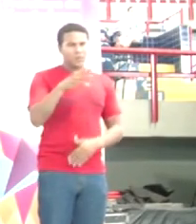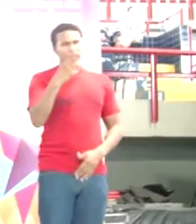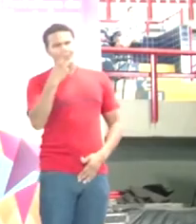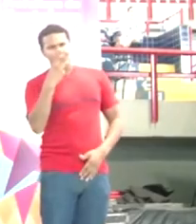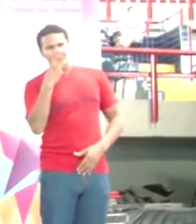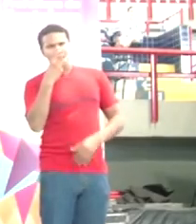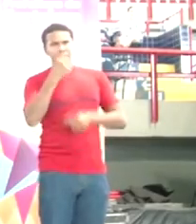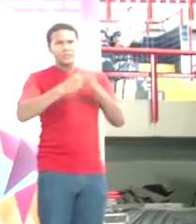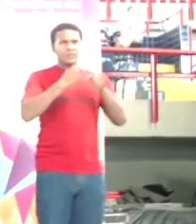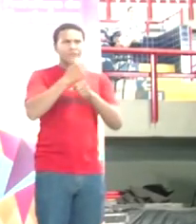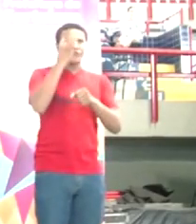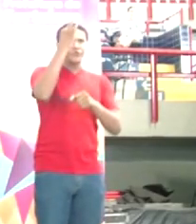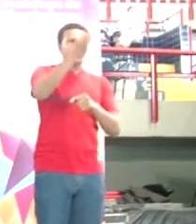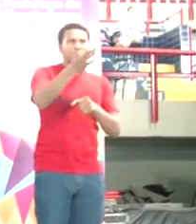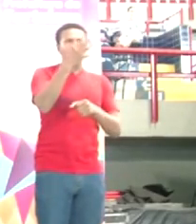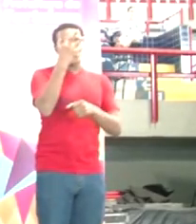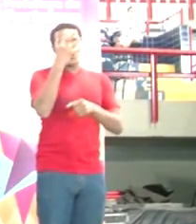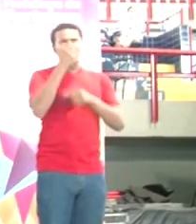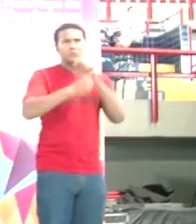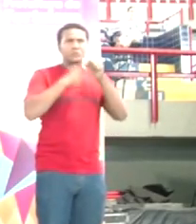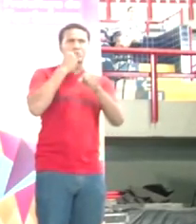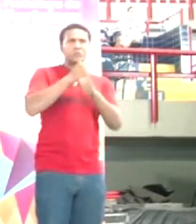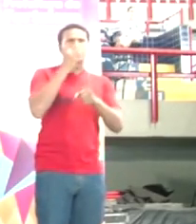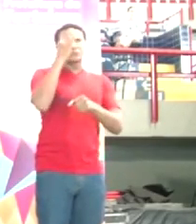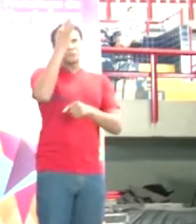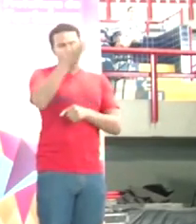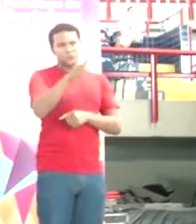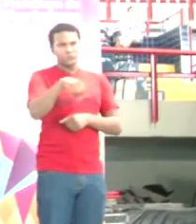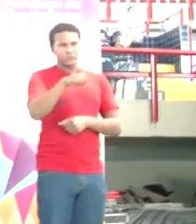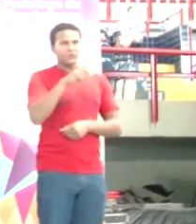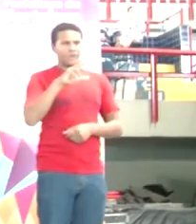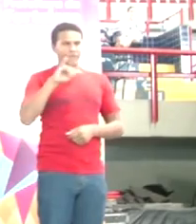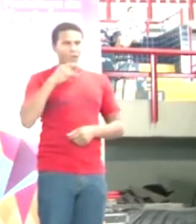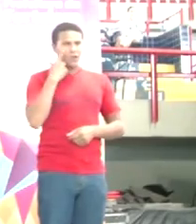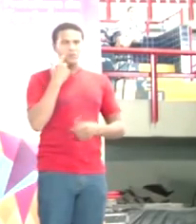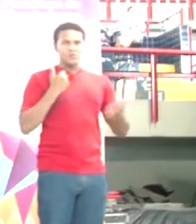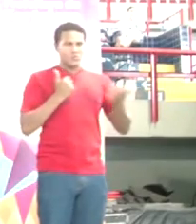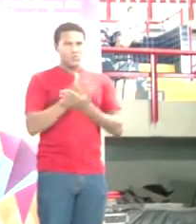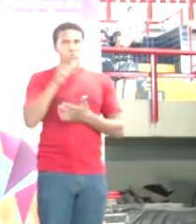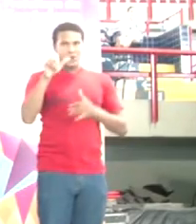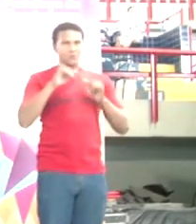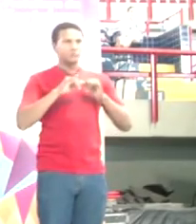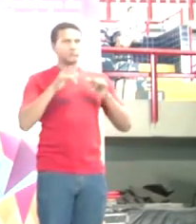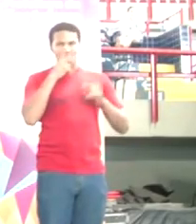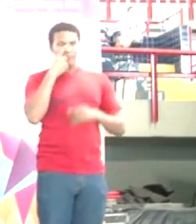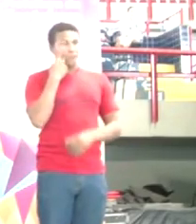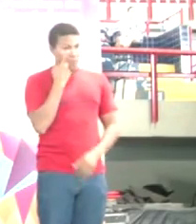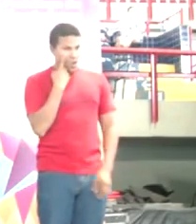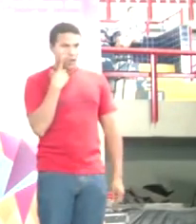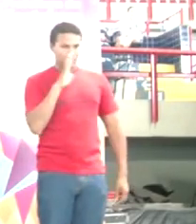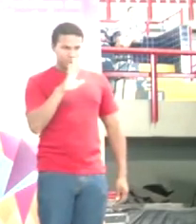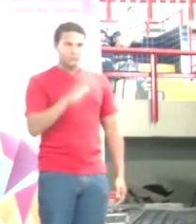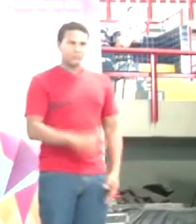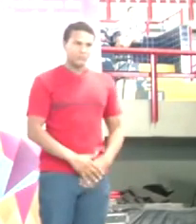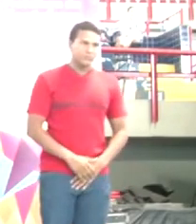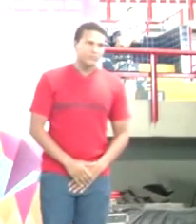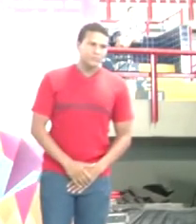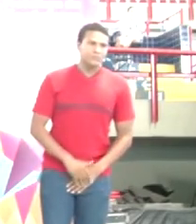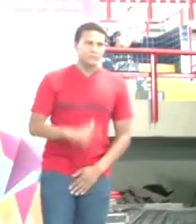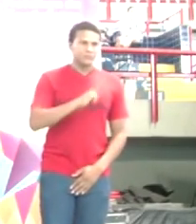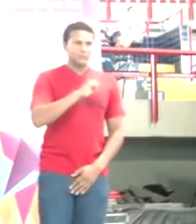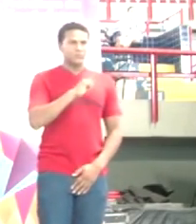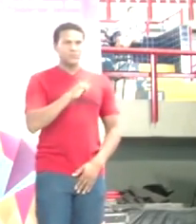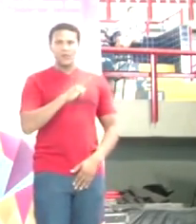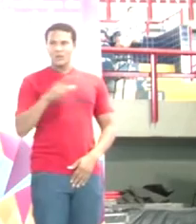para vocês, tá? Então eu me encorajo a você deixar, né, um legado para as próximas gerações. Não só os filhos,